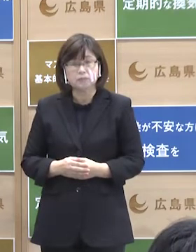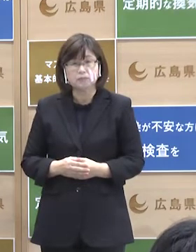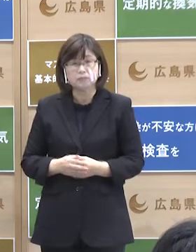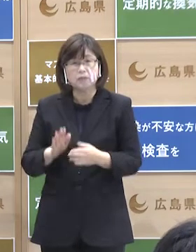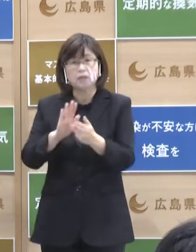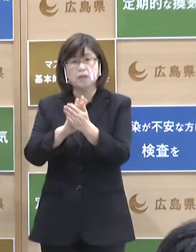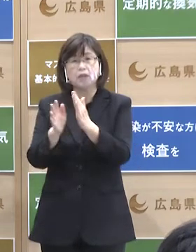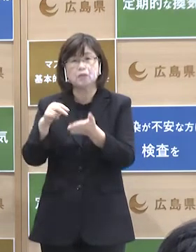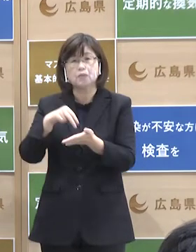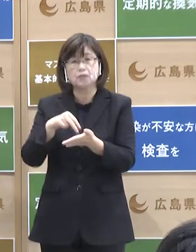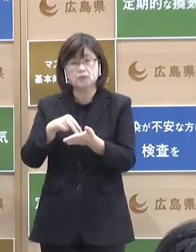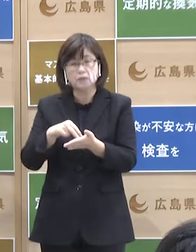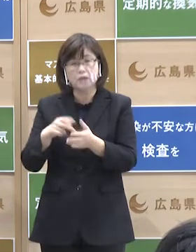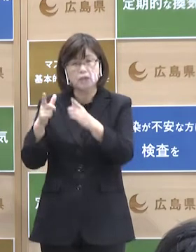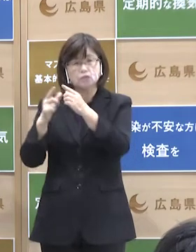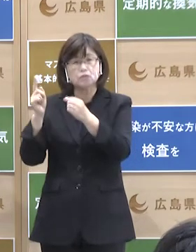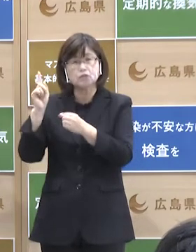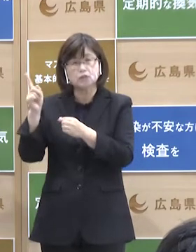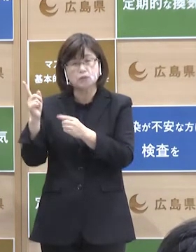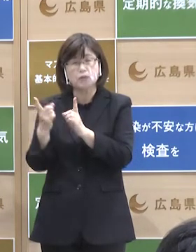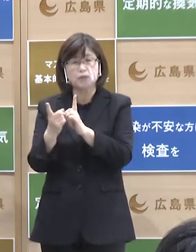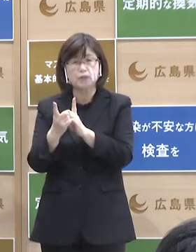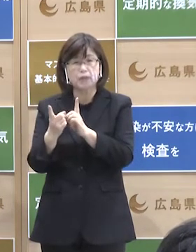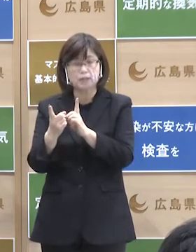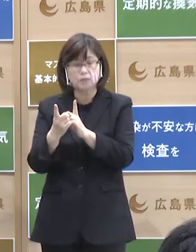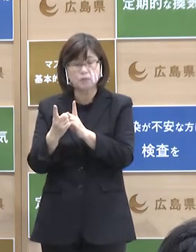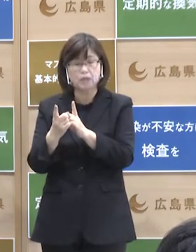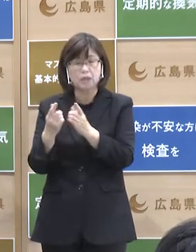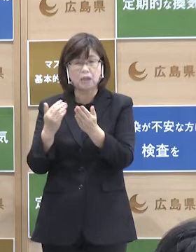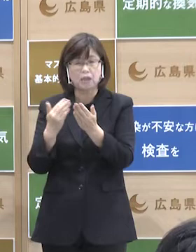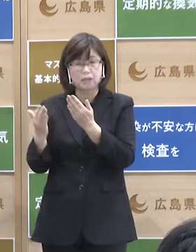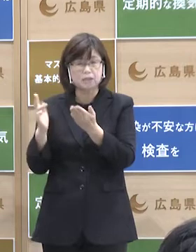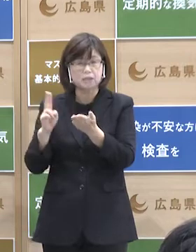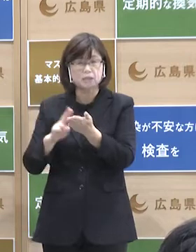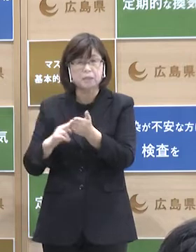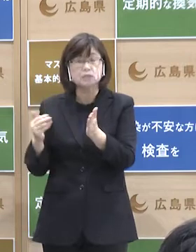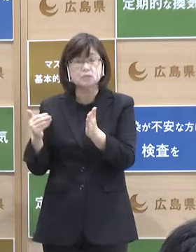国の対応がどうなるか定まるので、